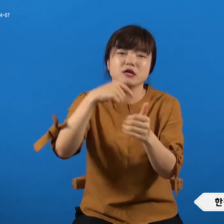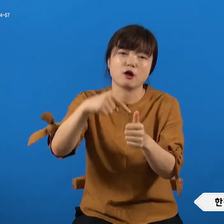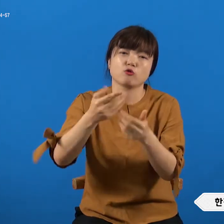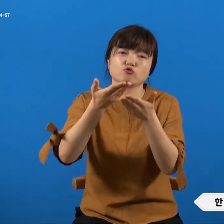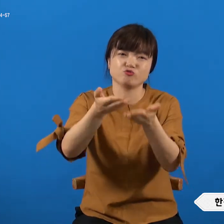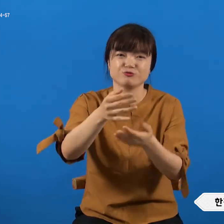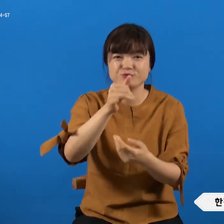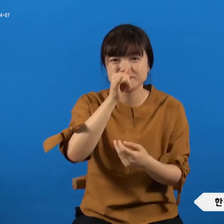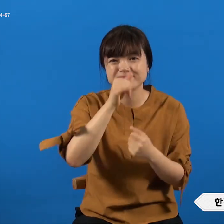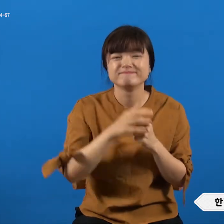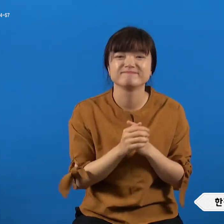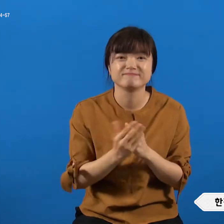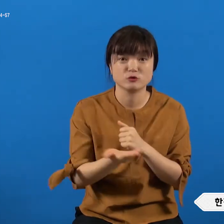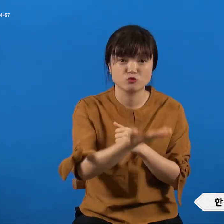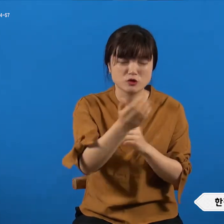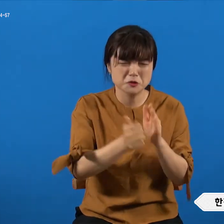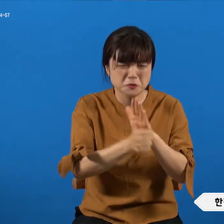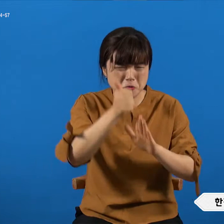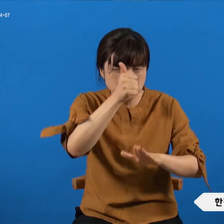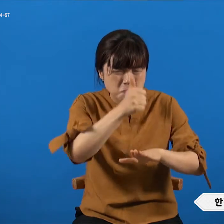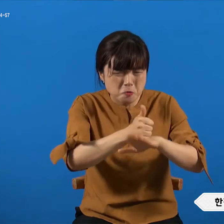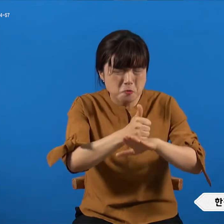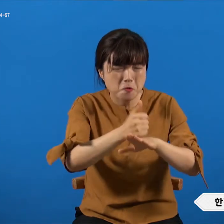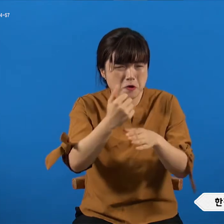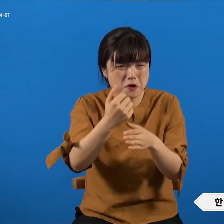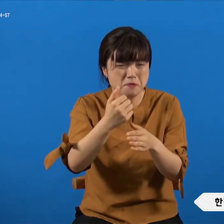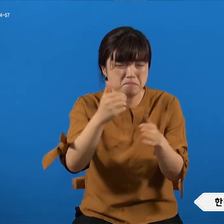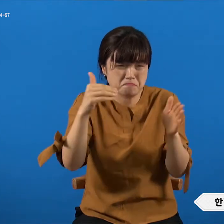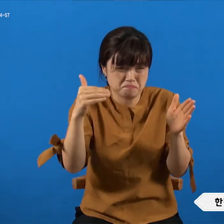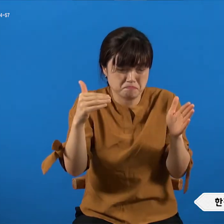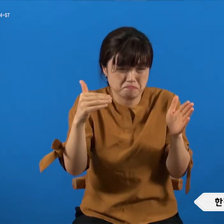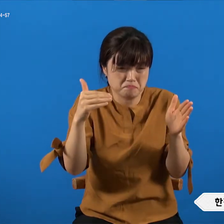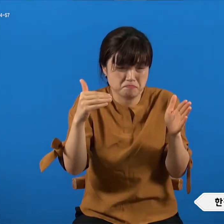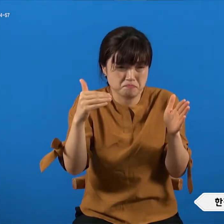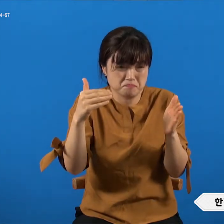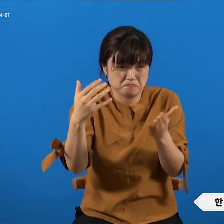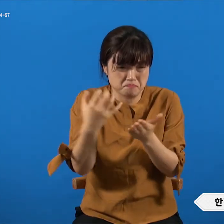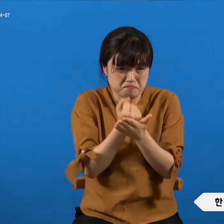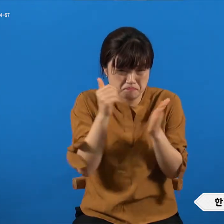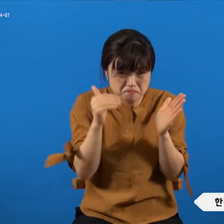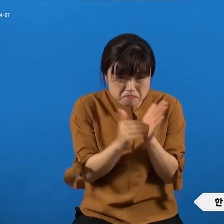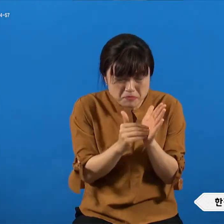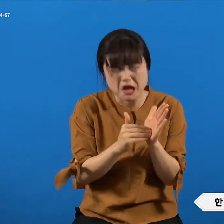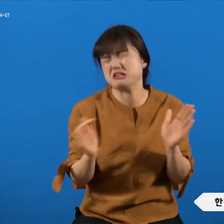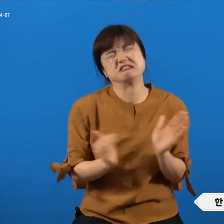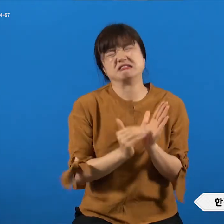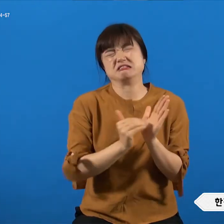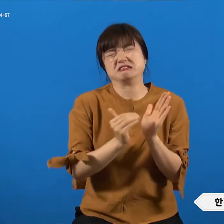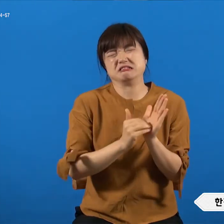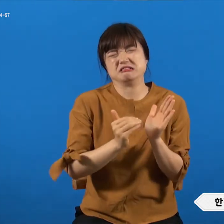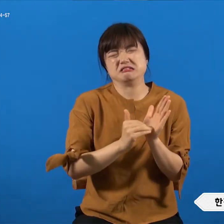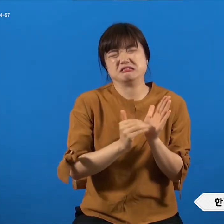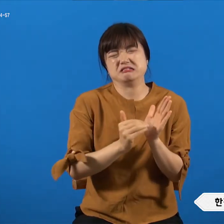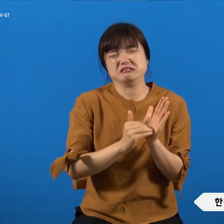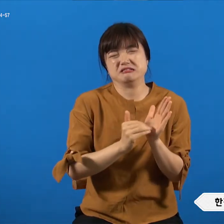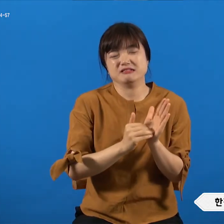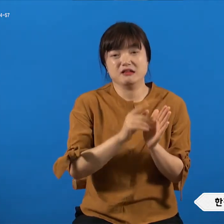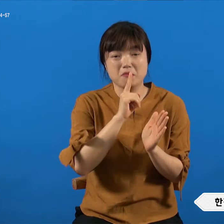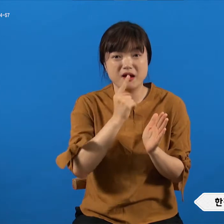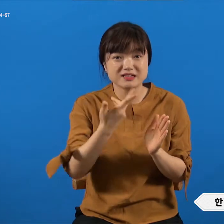것입니다. 우리는 성공을 거머쥐고 나면 이제 목표 달성 끝,